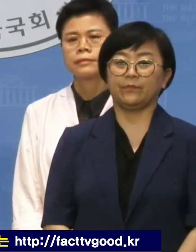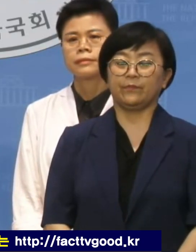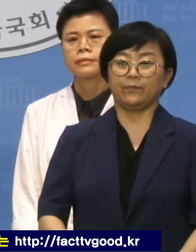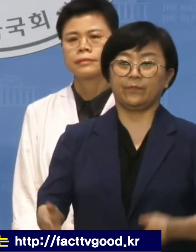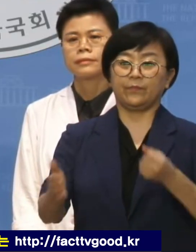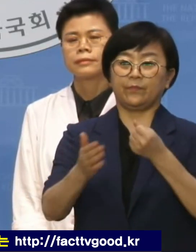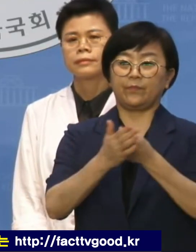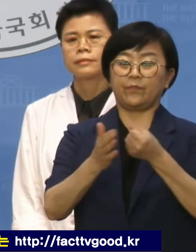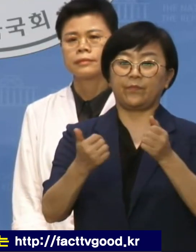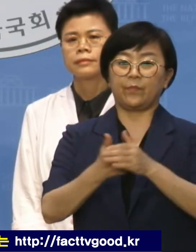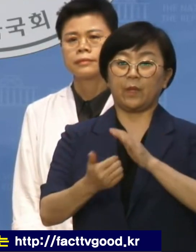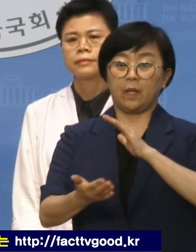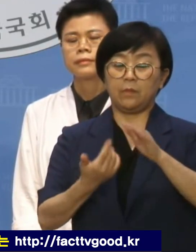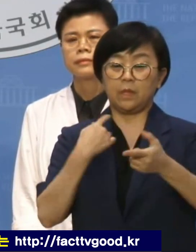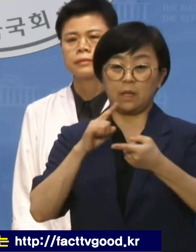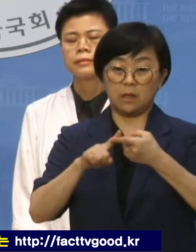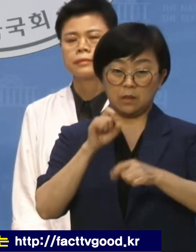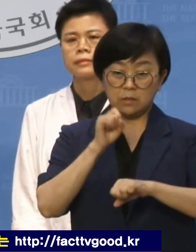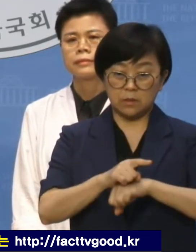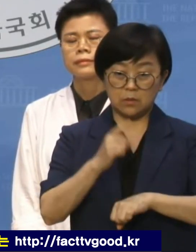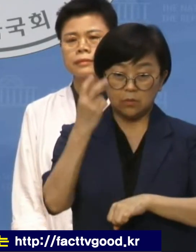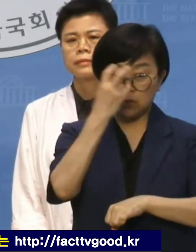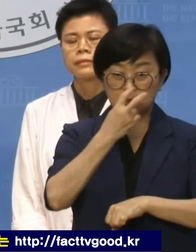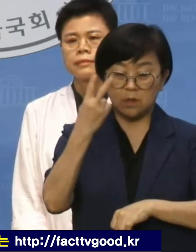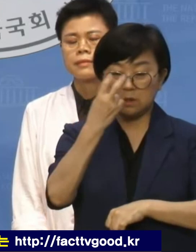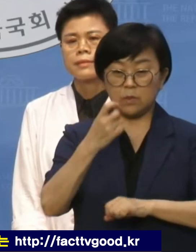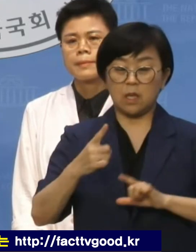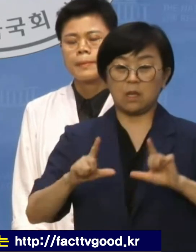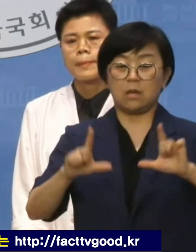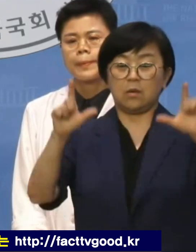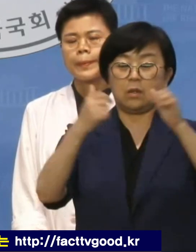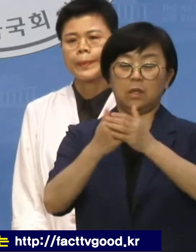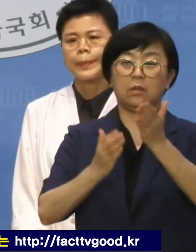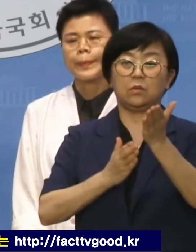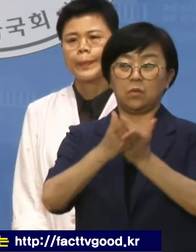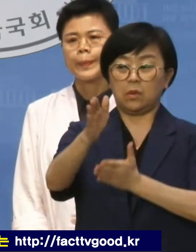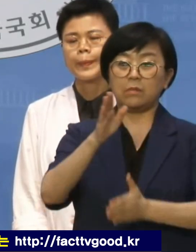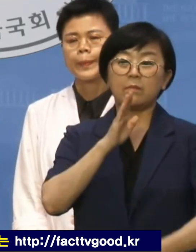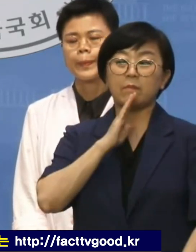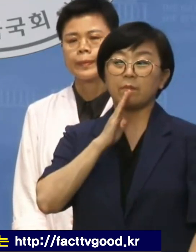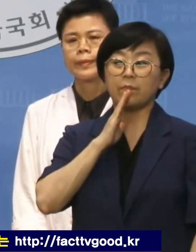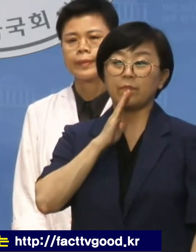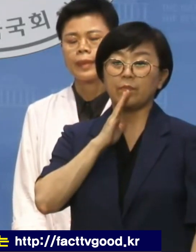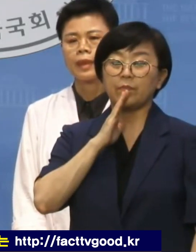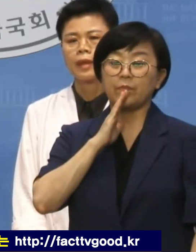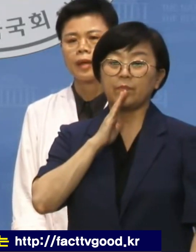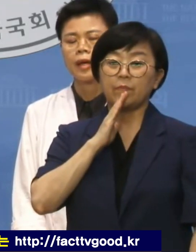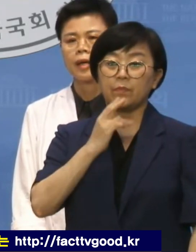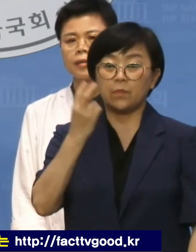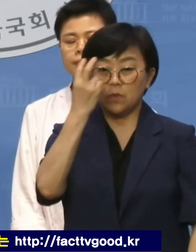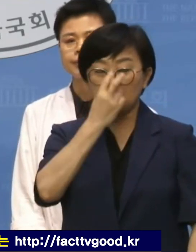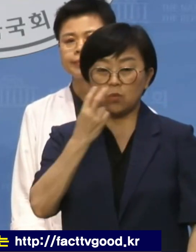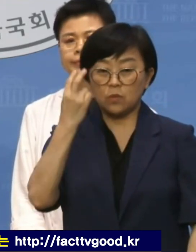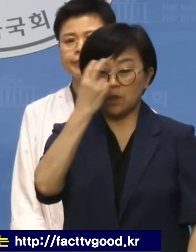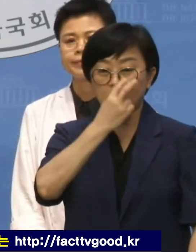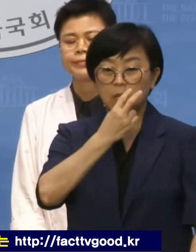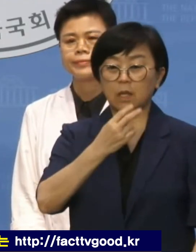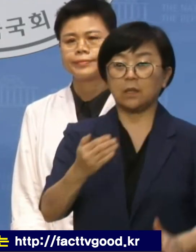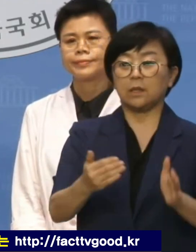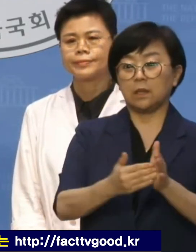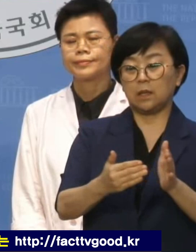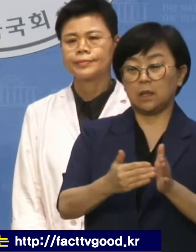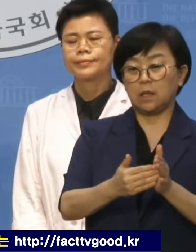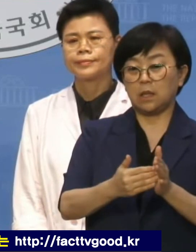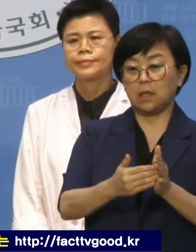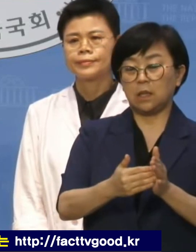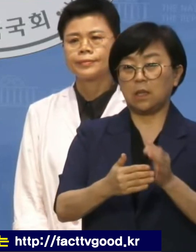따라서 예비 타당성 조사도 2021년도에 통과됐는데 예비 타당성 조사가 끝났다는 것은,